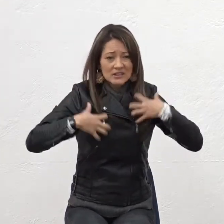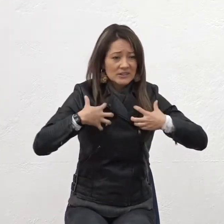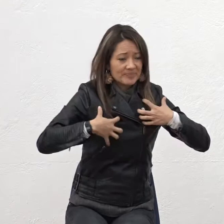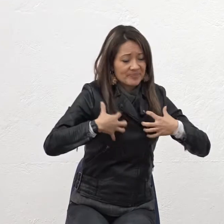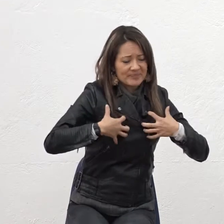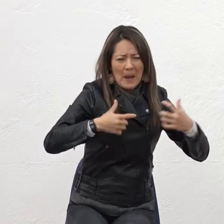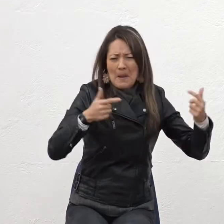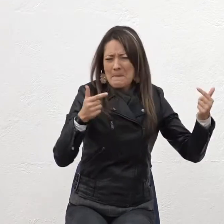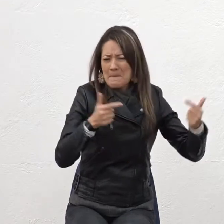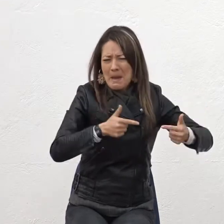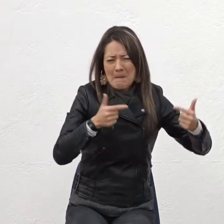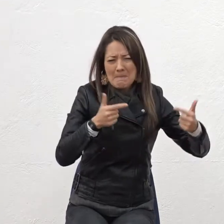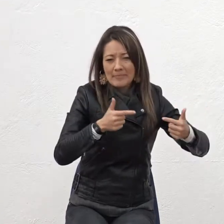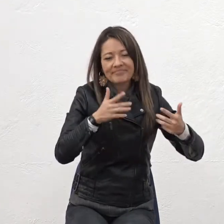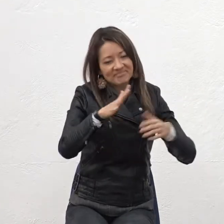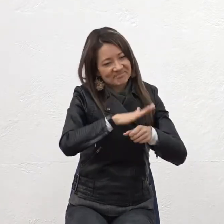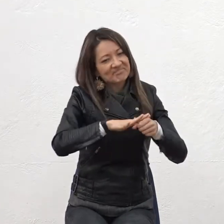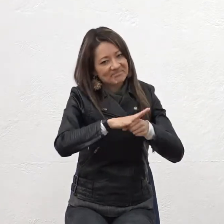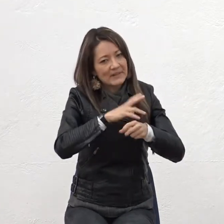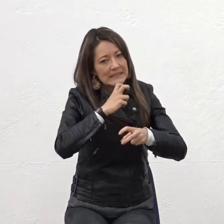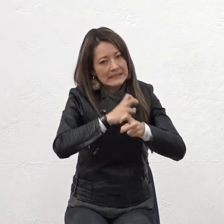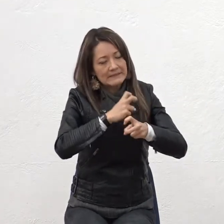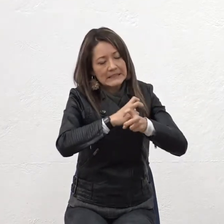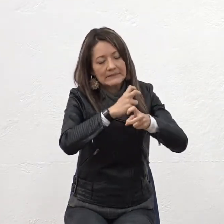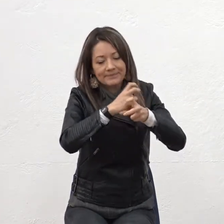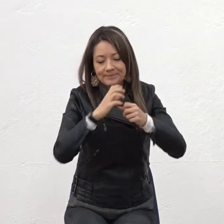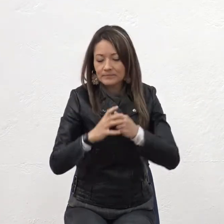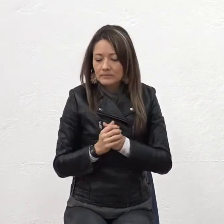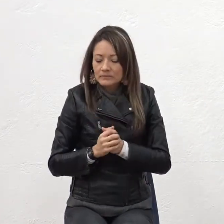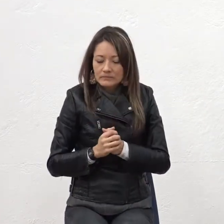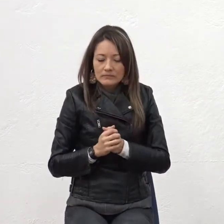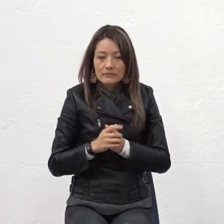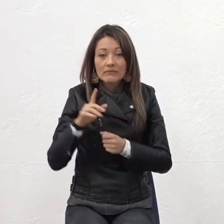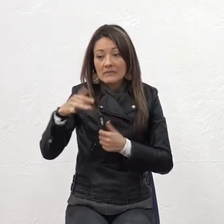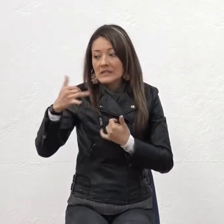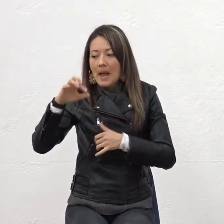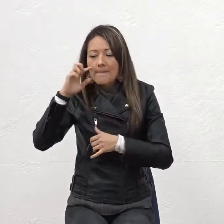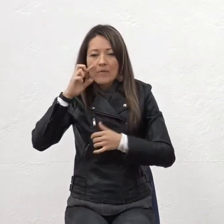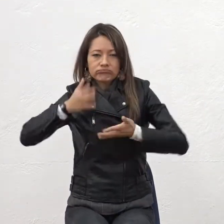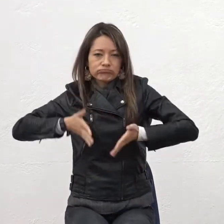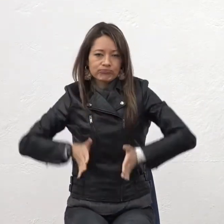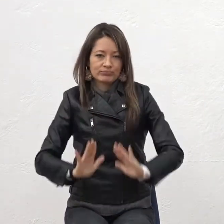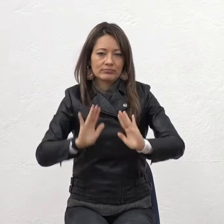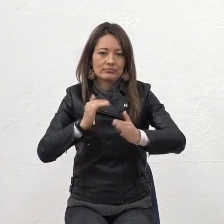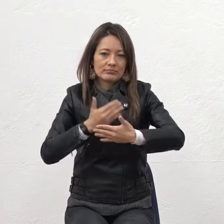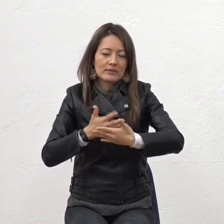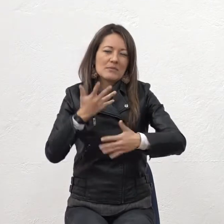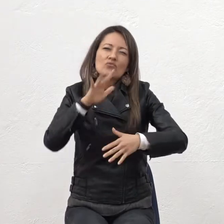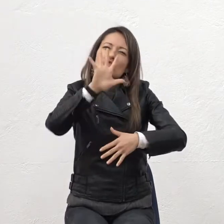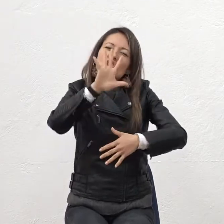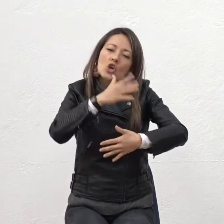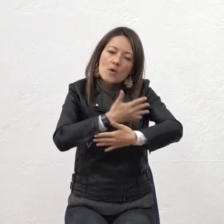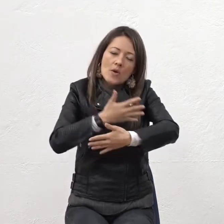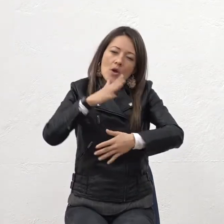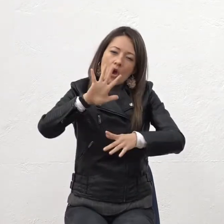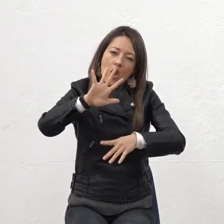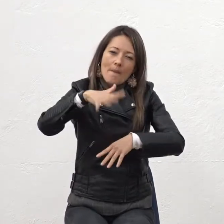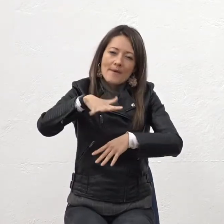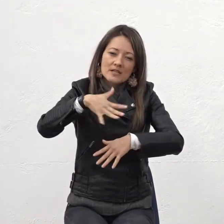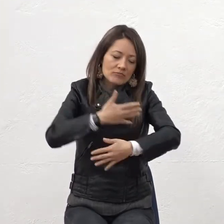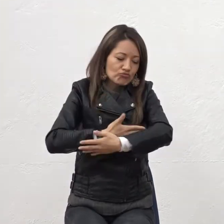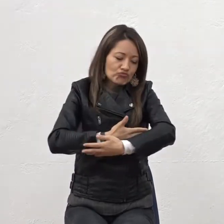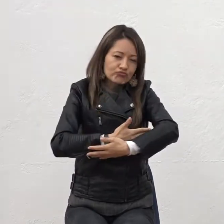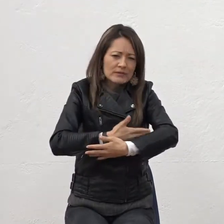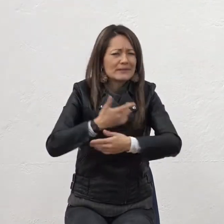desesperada, discutíamos. Entonces la cosa empezó mal. Paulita ya tenía como 5 meses. Igual